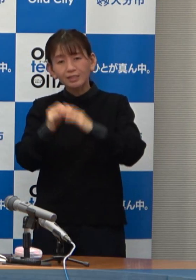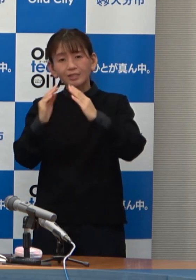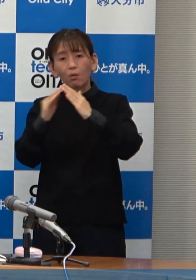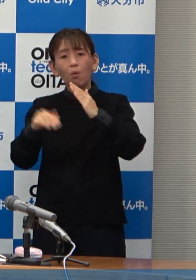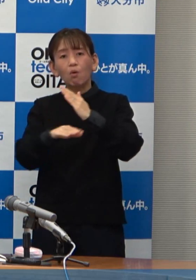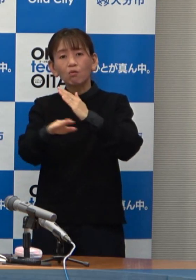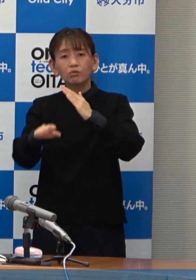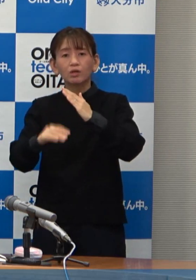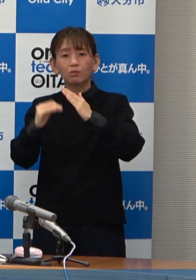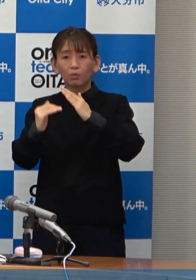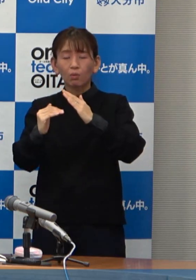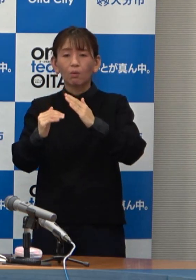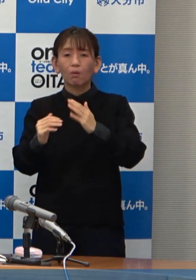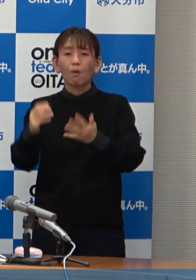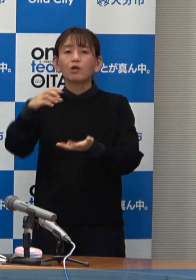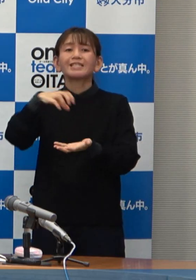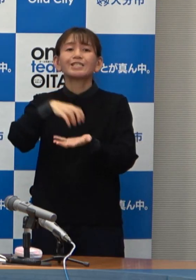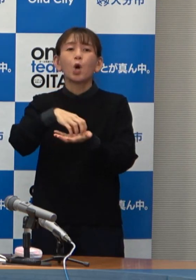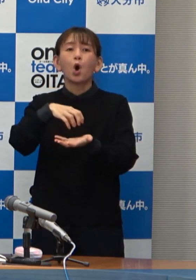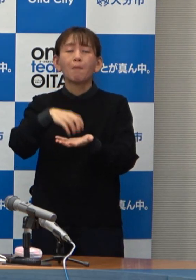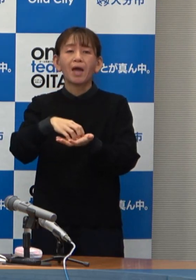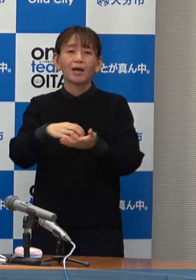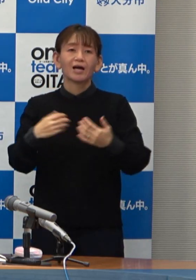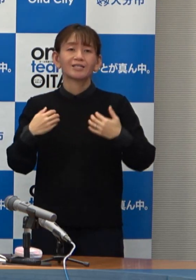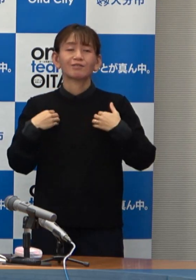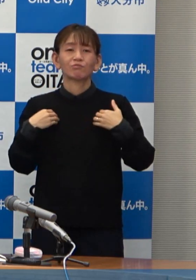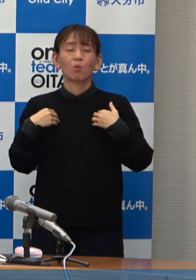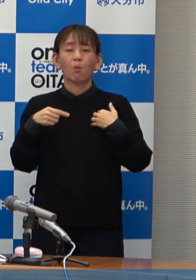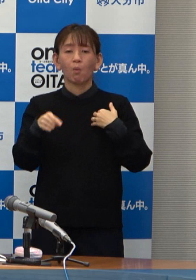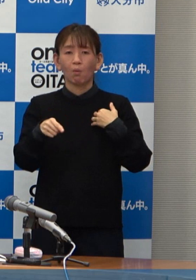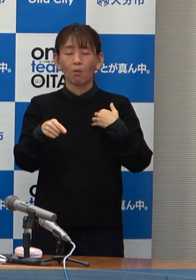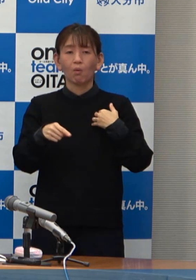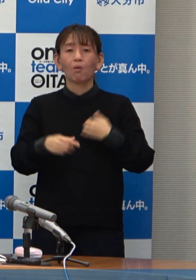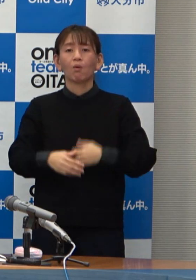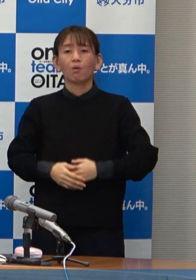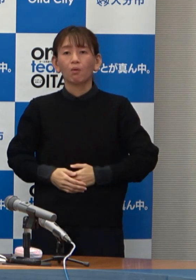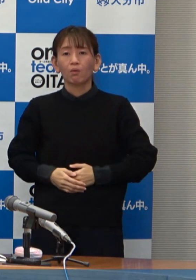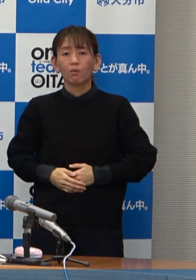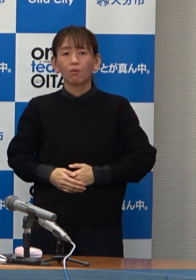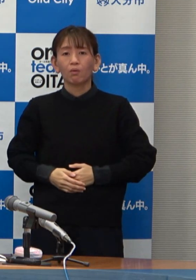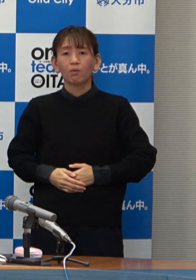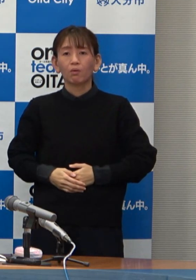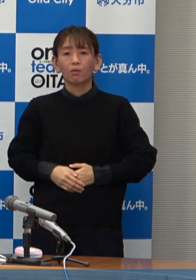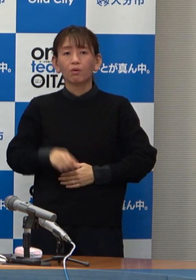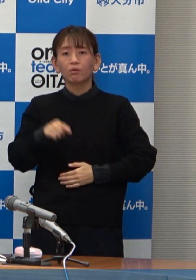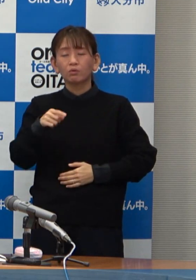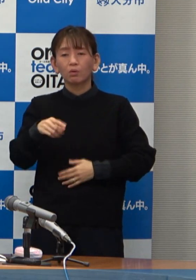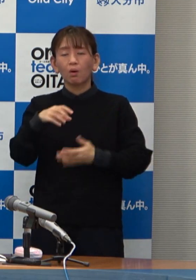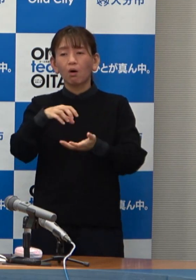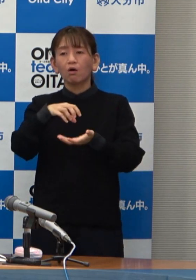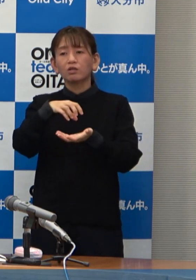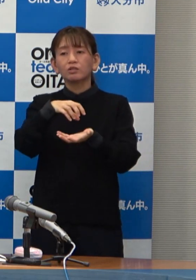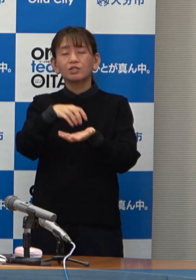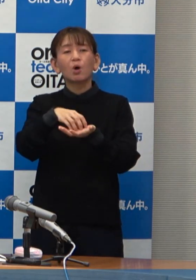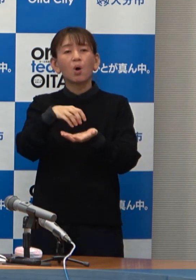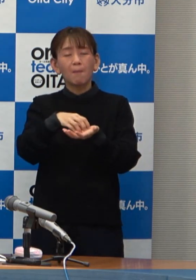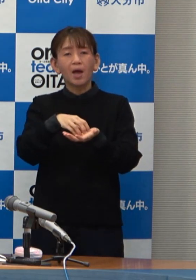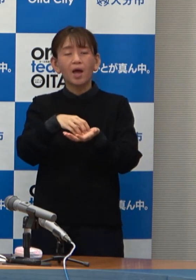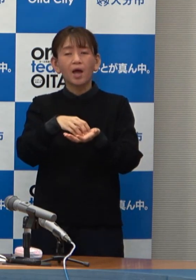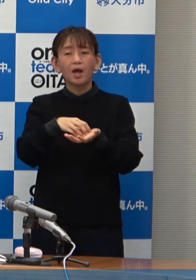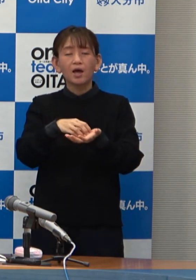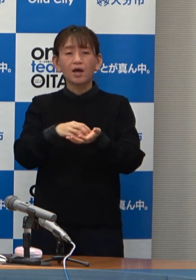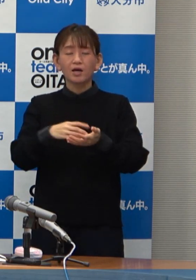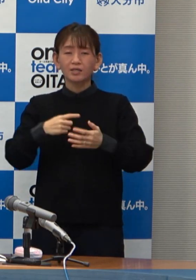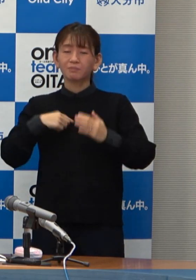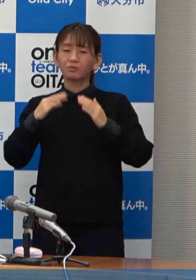ことを証明してもらわなきゃいけないのかということが相当大きな生徒にとってはなっ